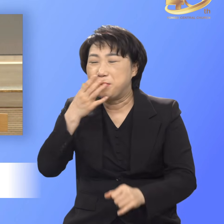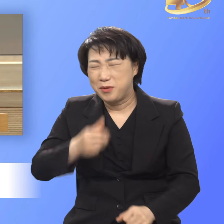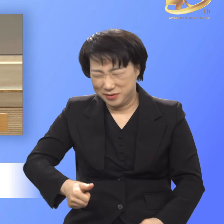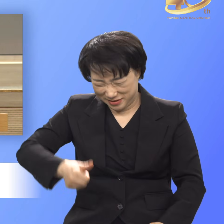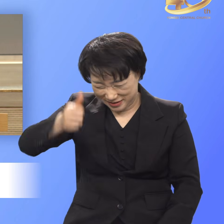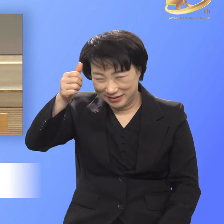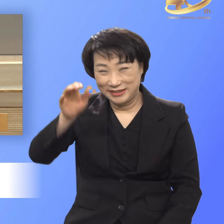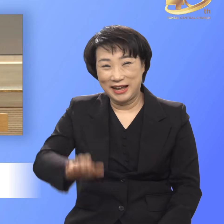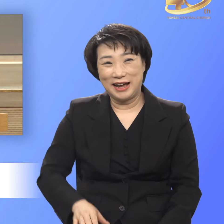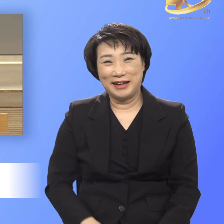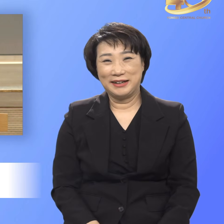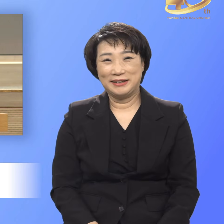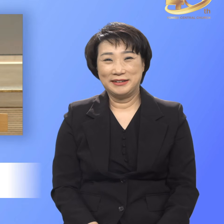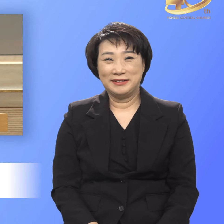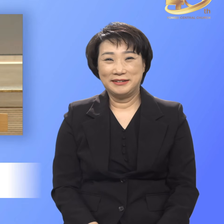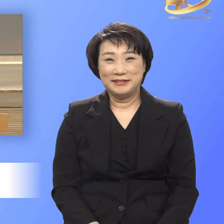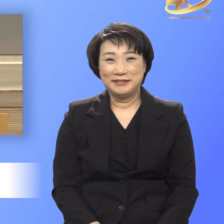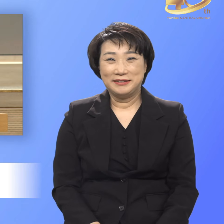복이 있어.